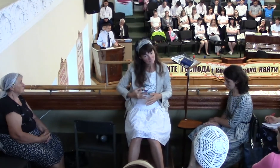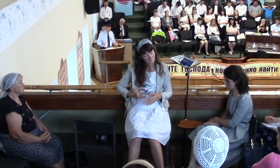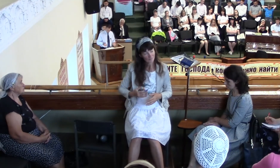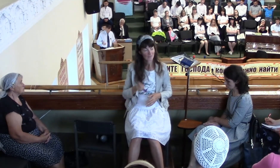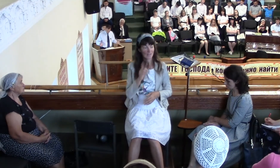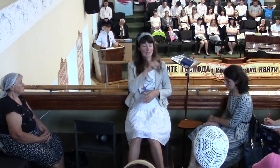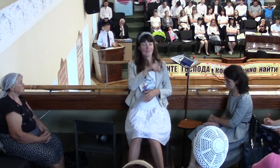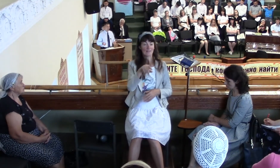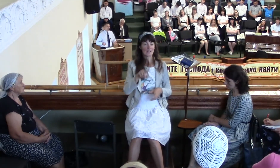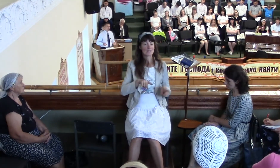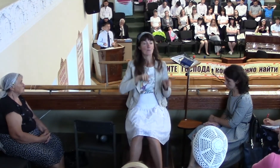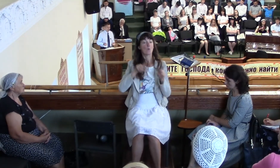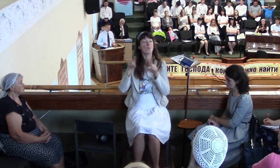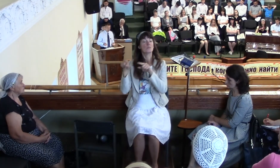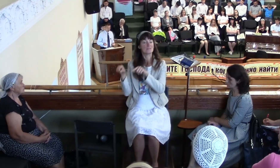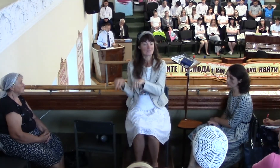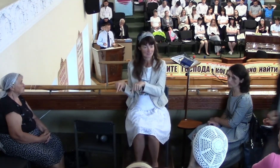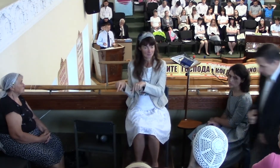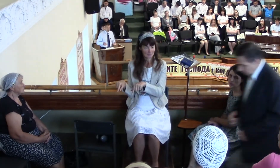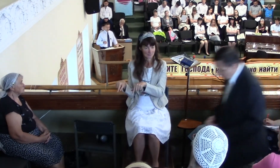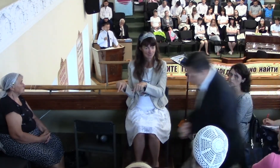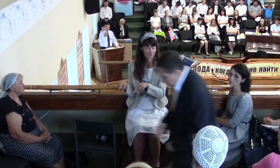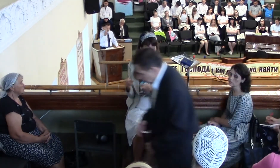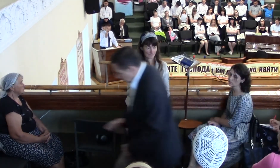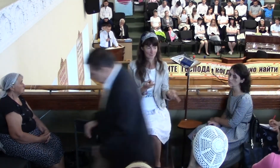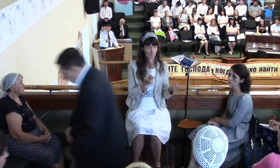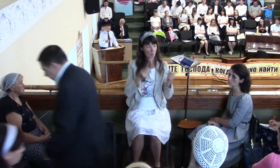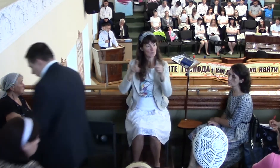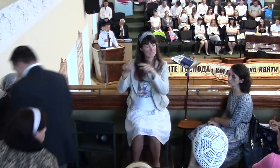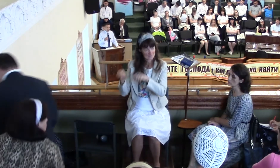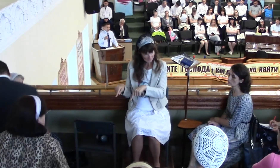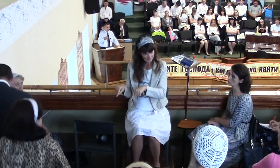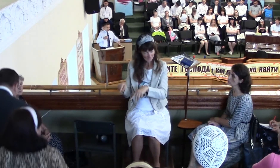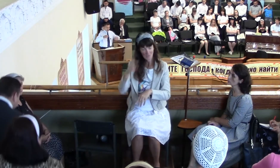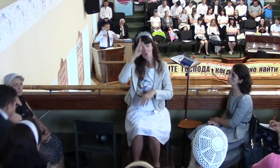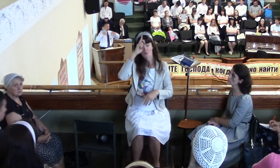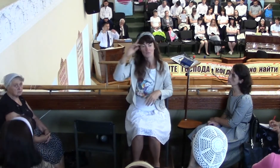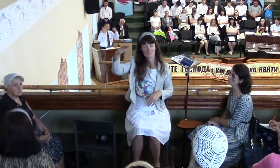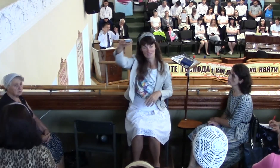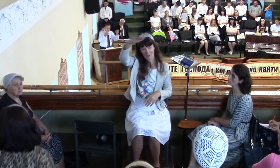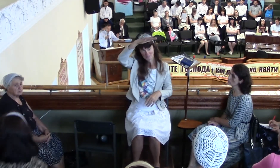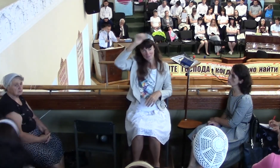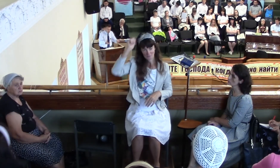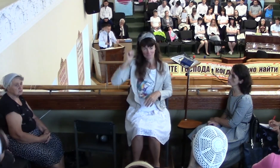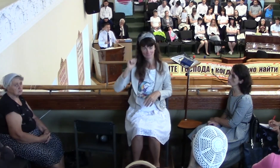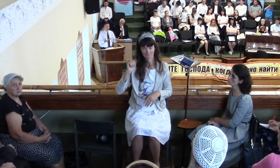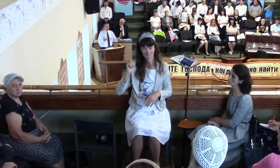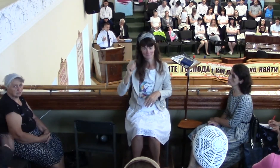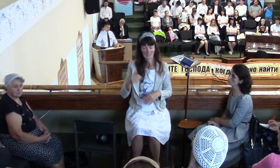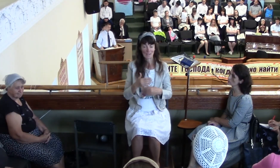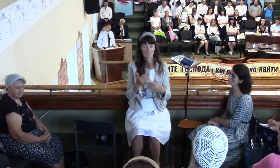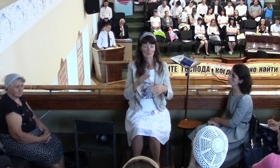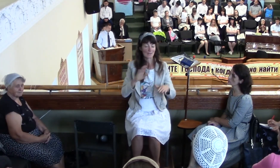Божие, как показывает нам Священное Писание. Мы стали участниками, мы подпали под